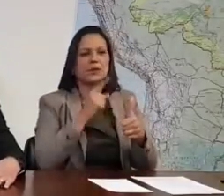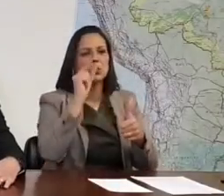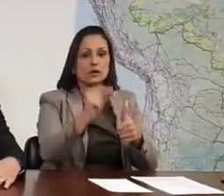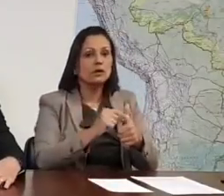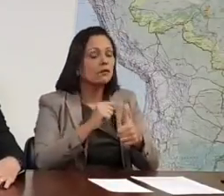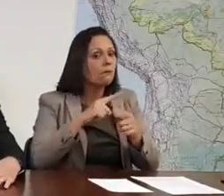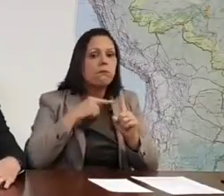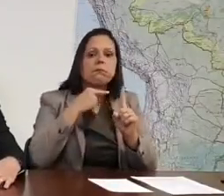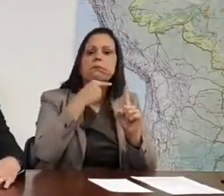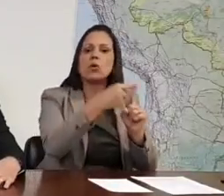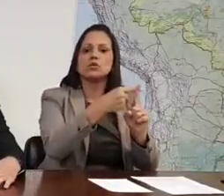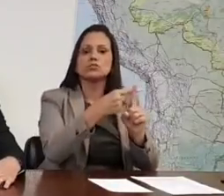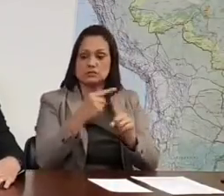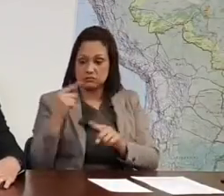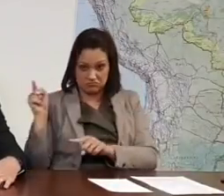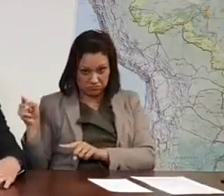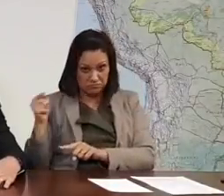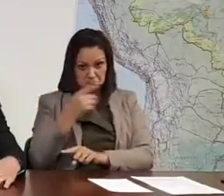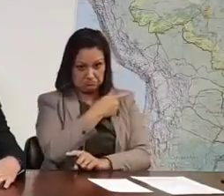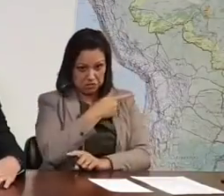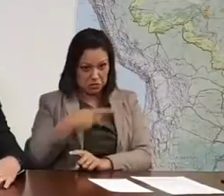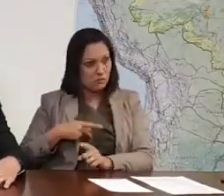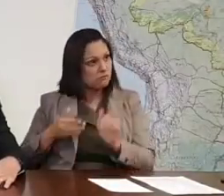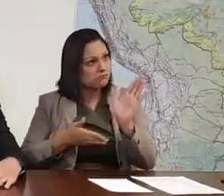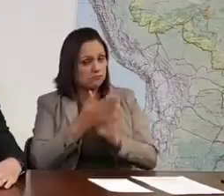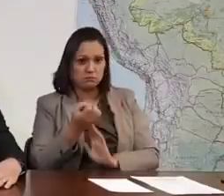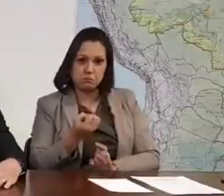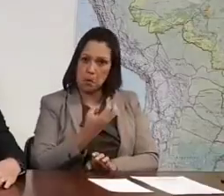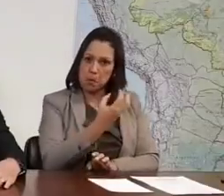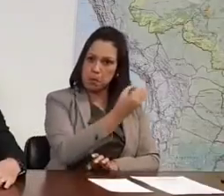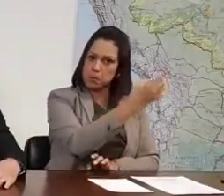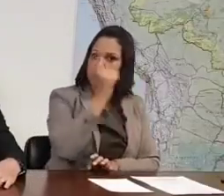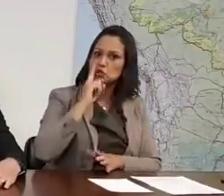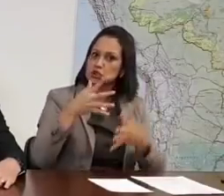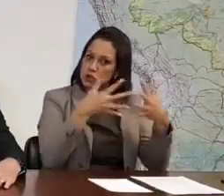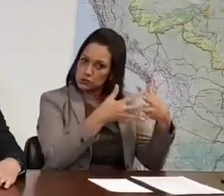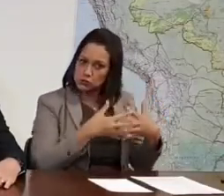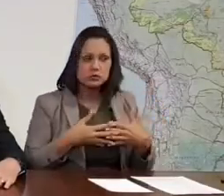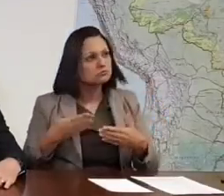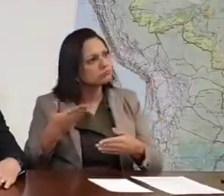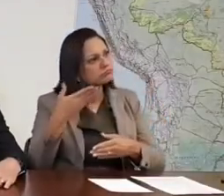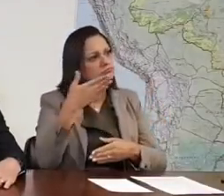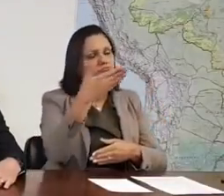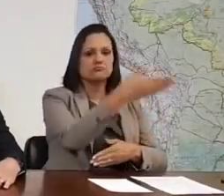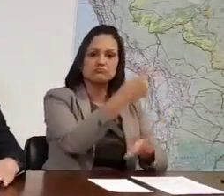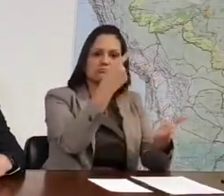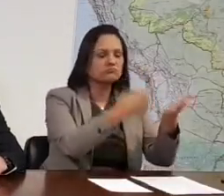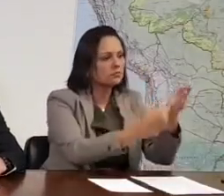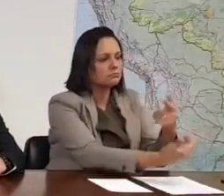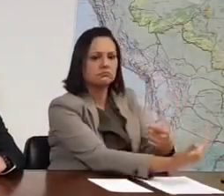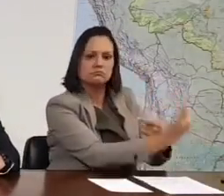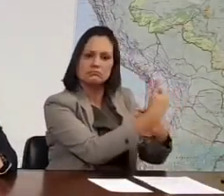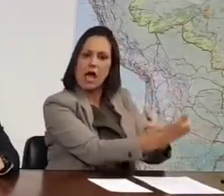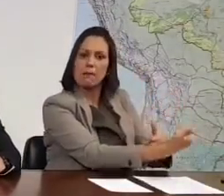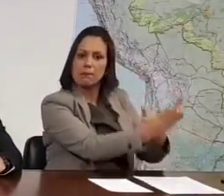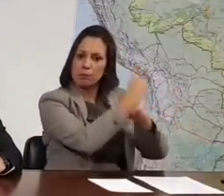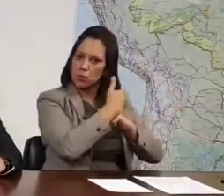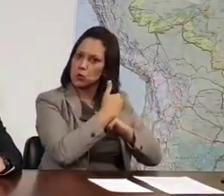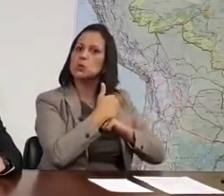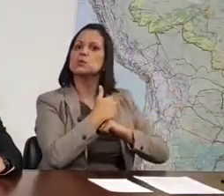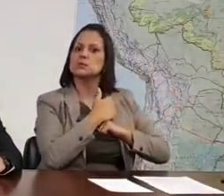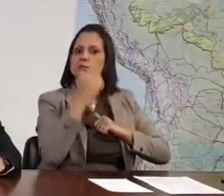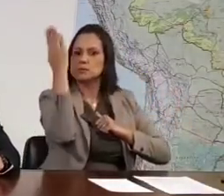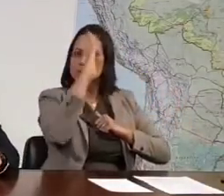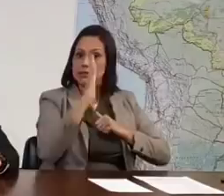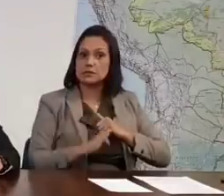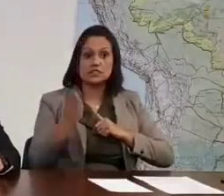resultado positivo da viagem do presidente aos Estados Unidos. Os Estados Unidos apoiando o ingresso do Brasil, desde